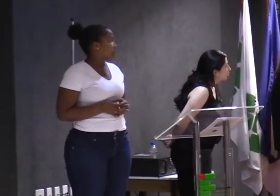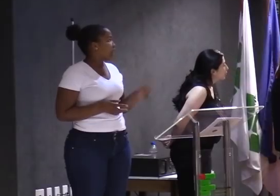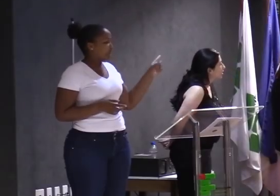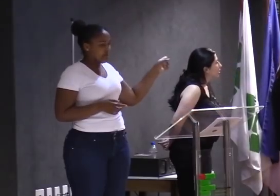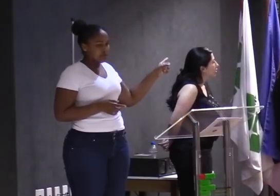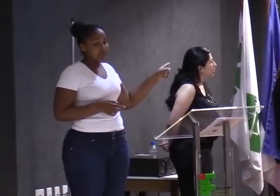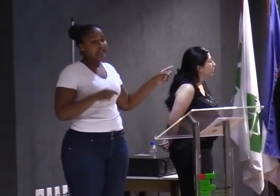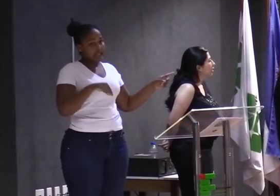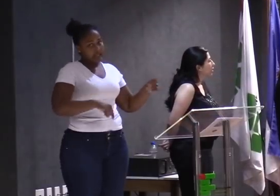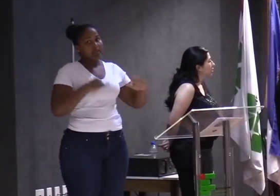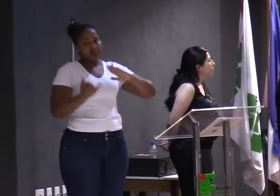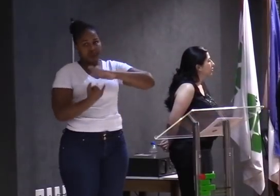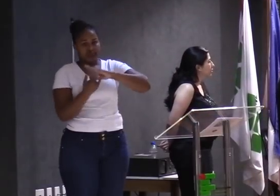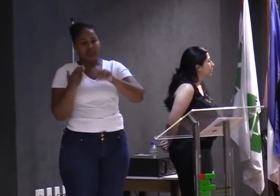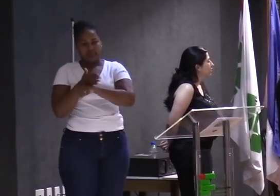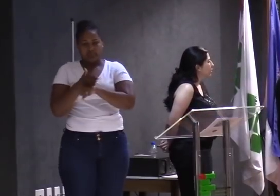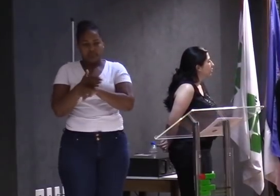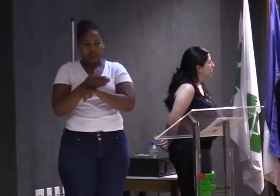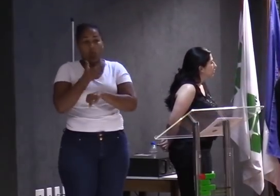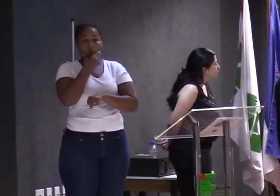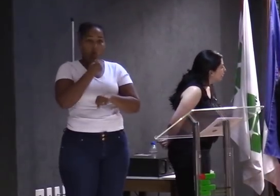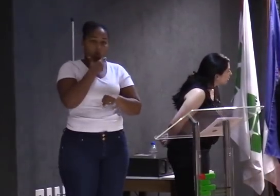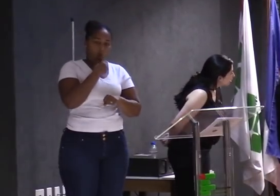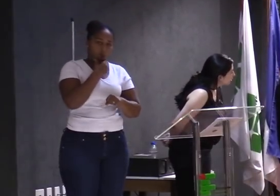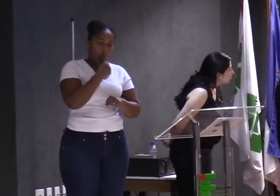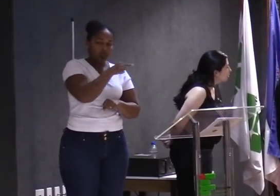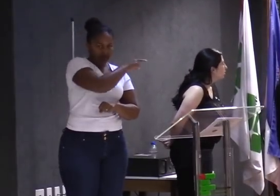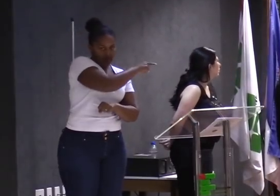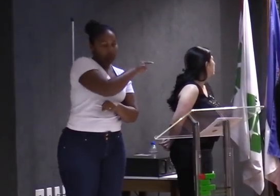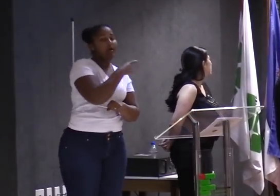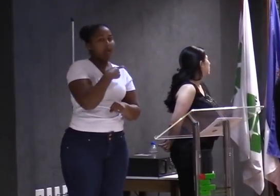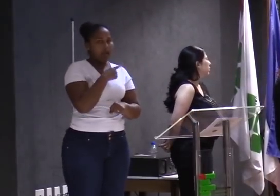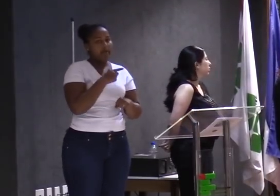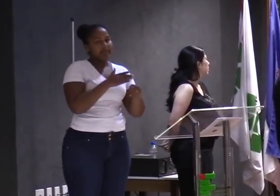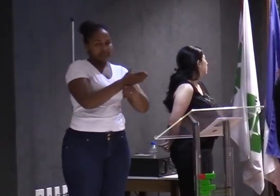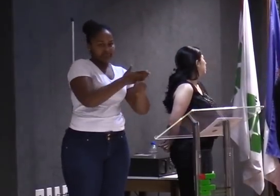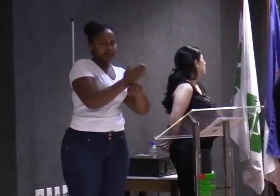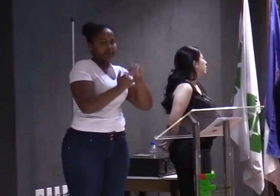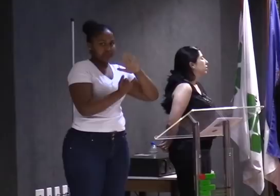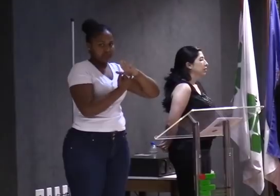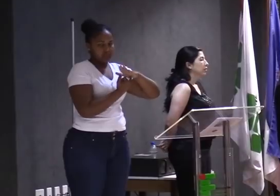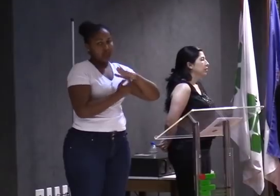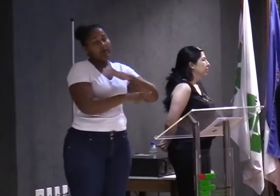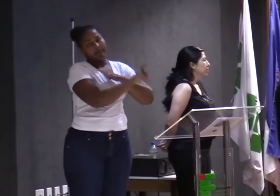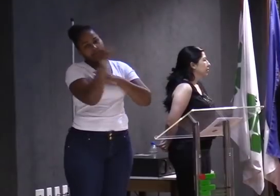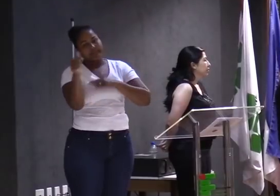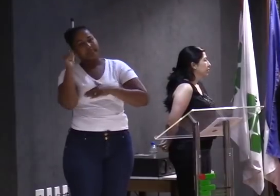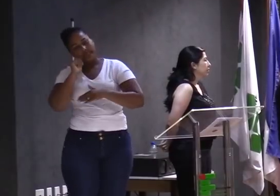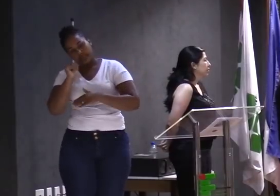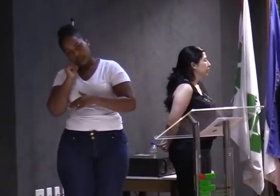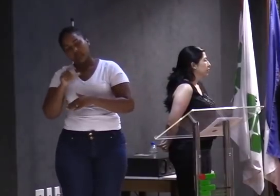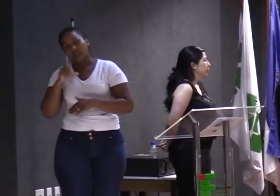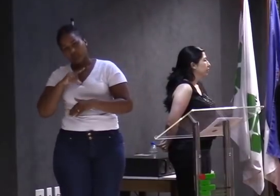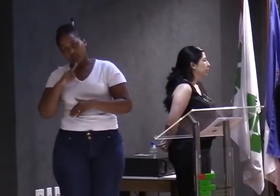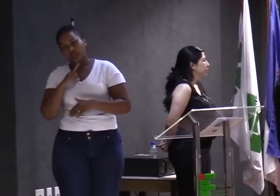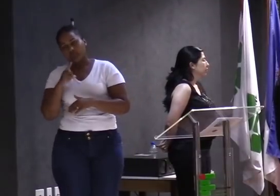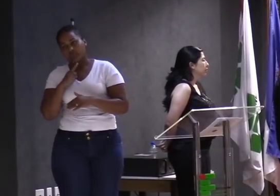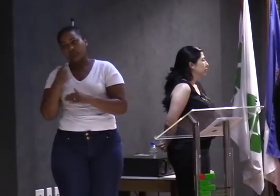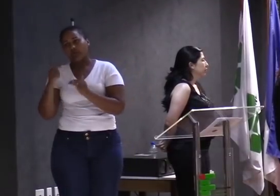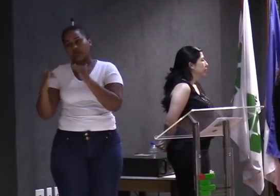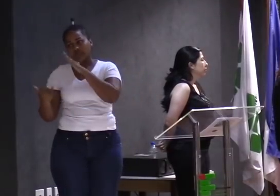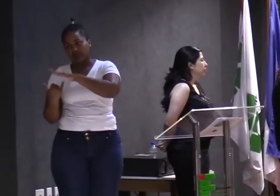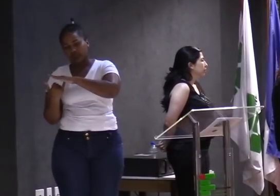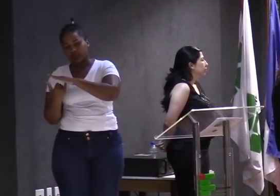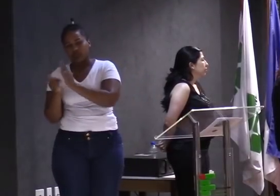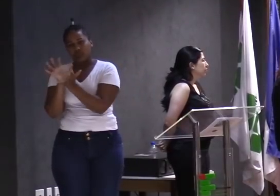ele é do Campo Serra, do IFES. Então, assim, hoje a minha realidade é essa. A gente tem um laboratório... Ainda não está como nós gostaríamos